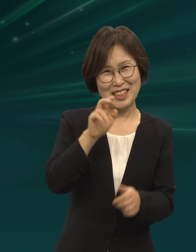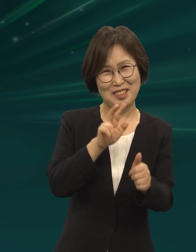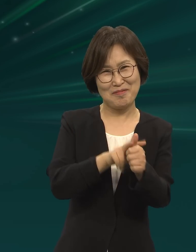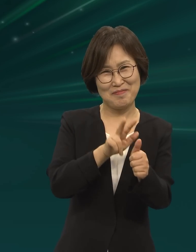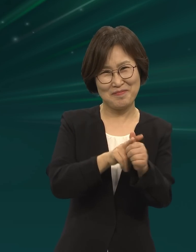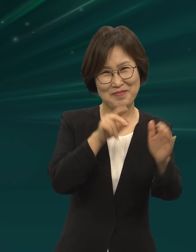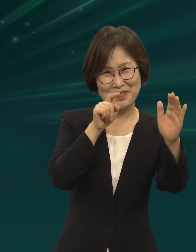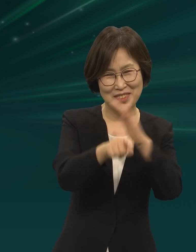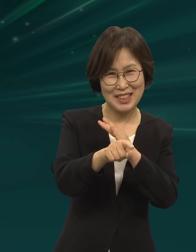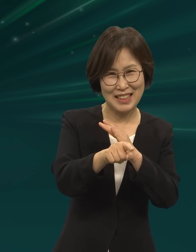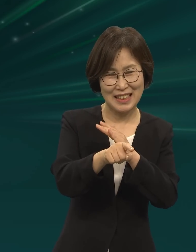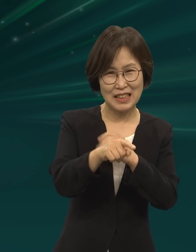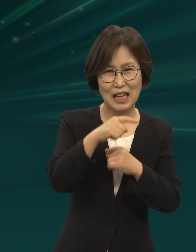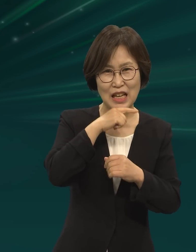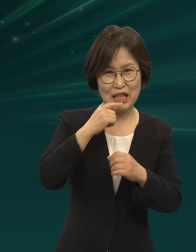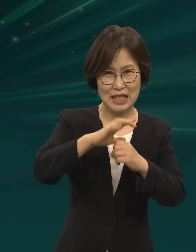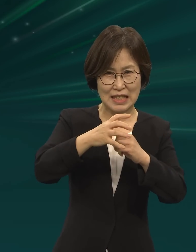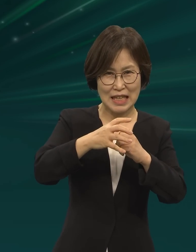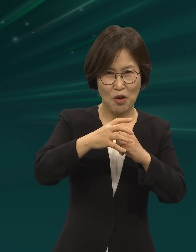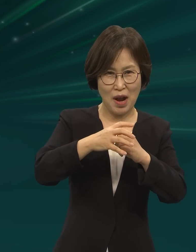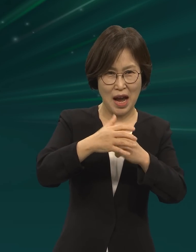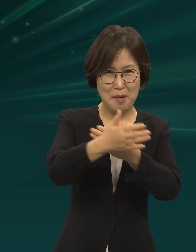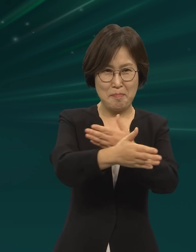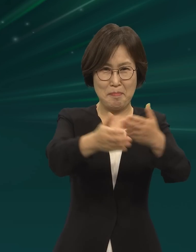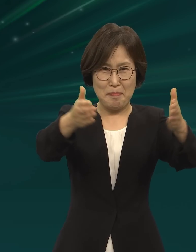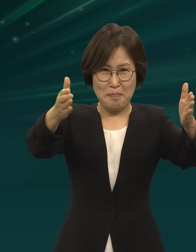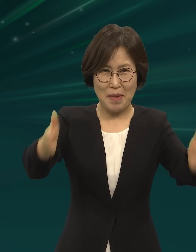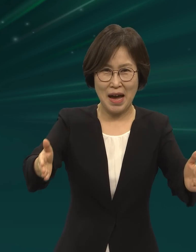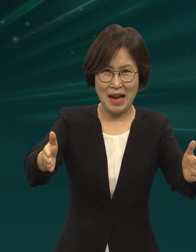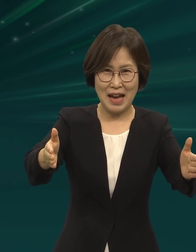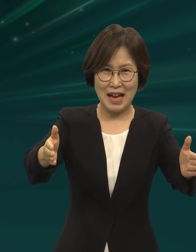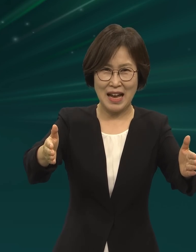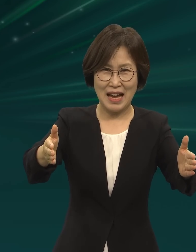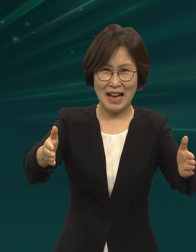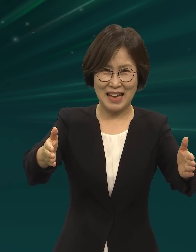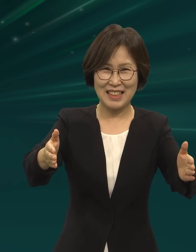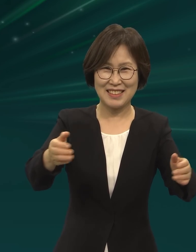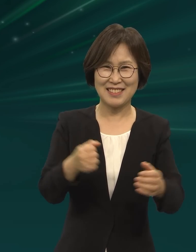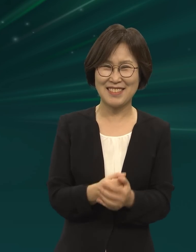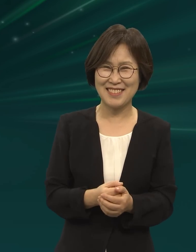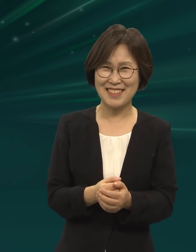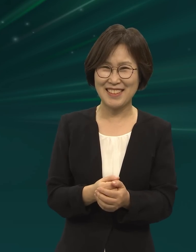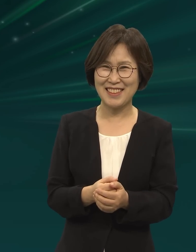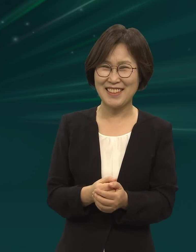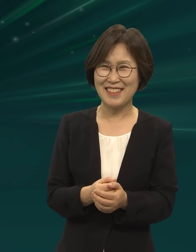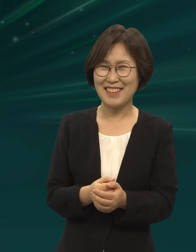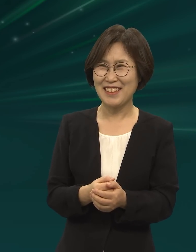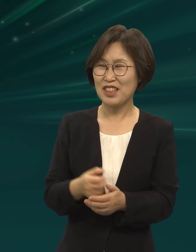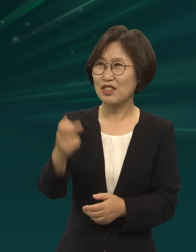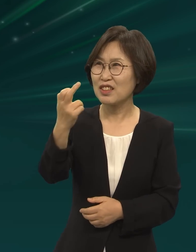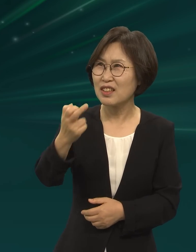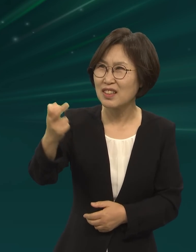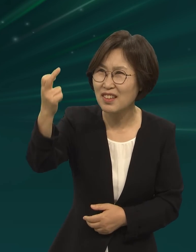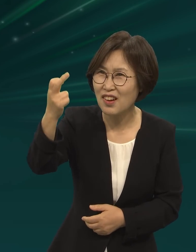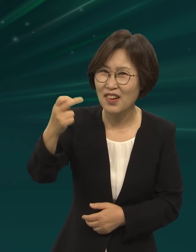이걸 한 박스 사과를 샀습니다. 그리고 형님에게 형님 사과를 드립니다.